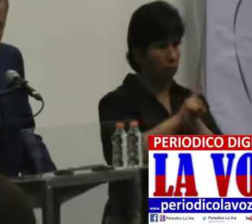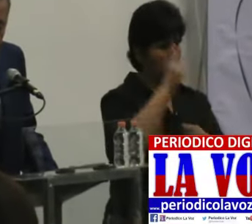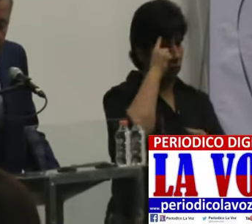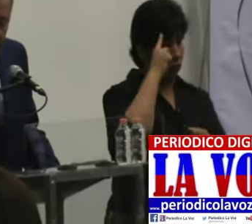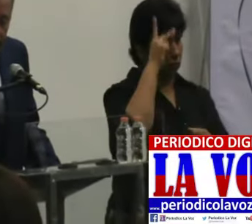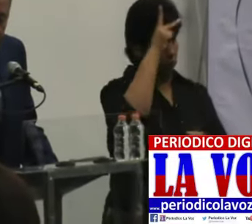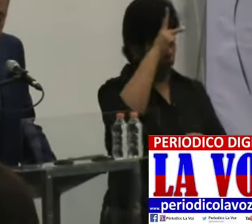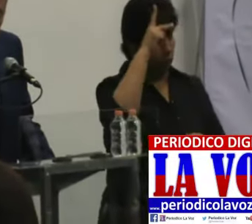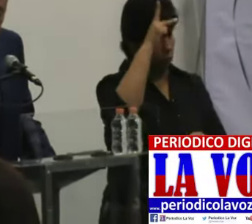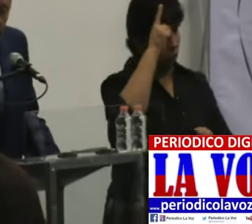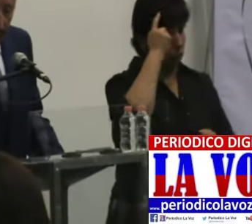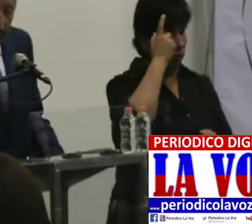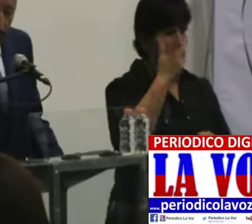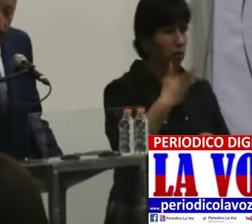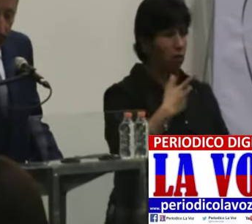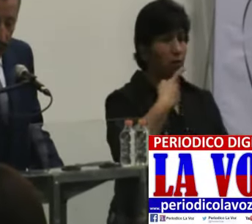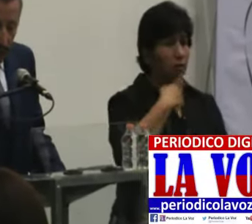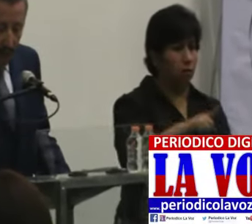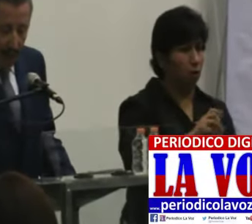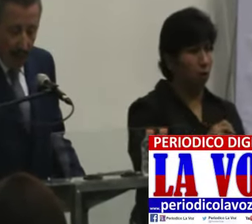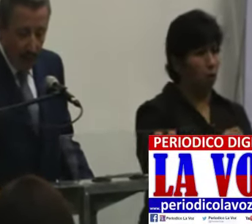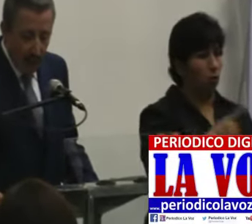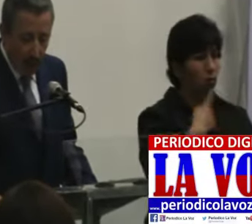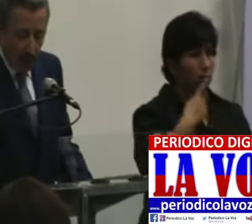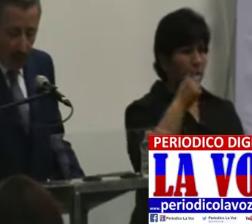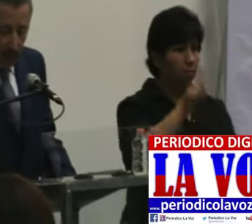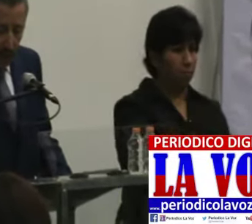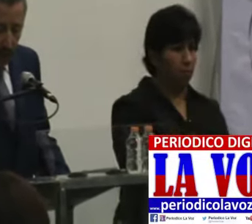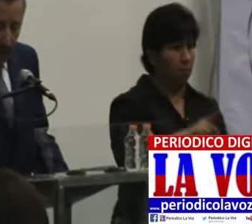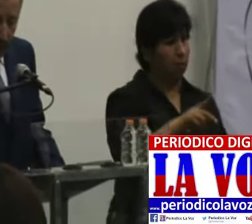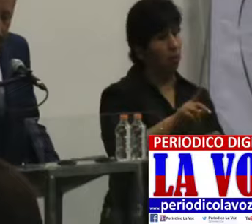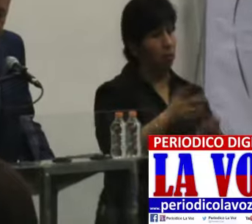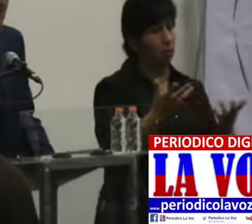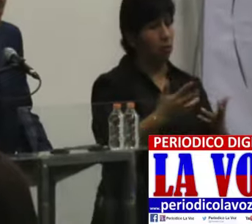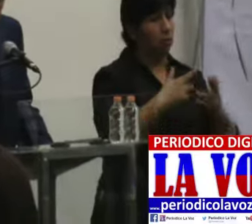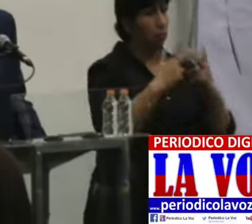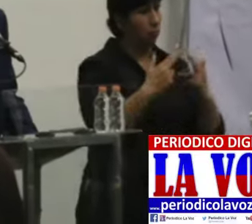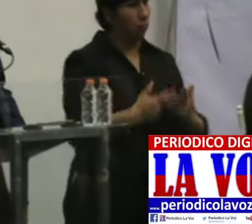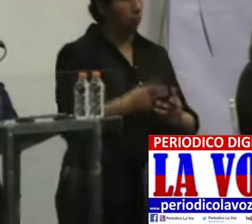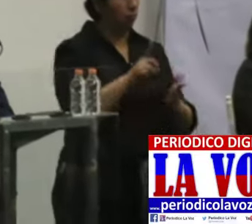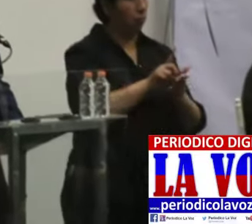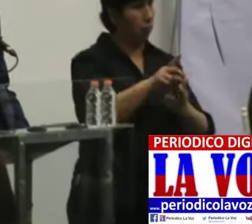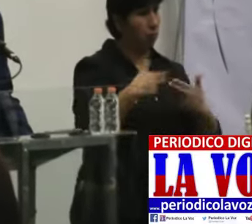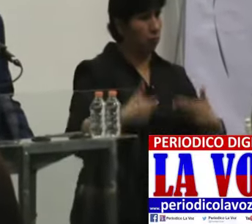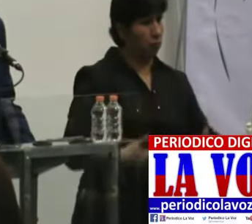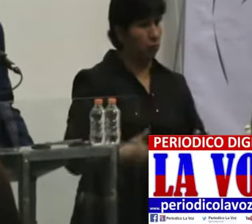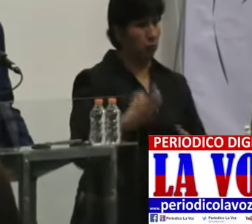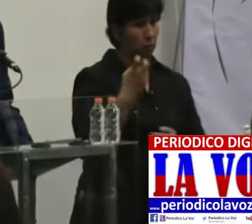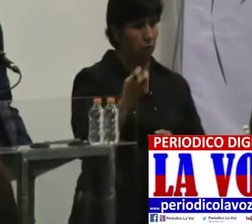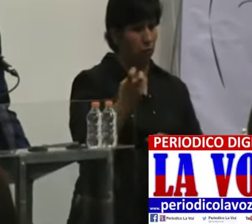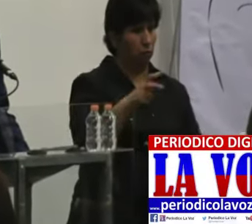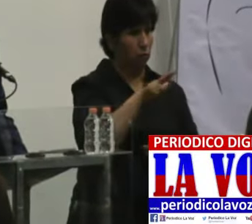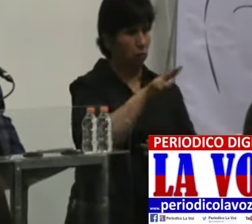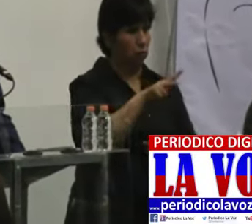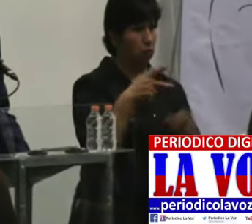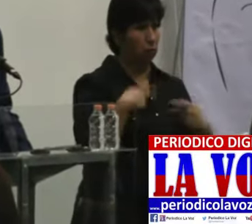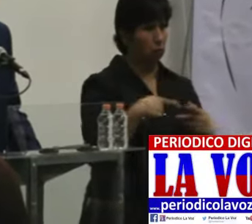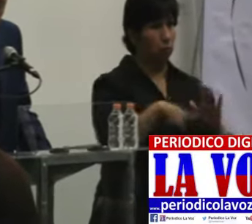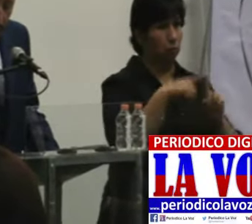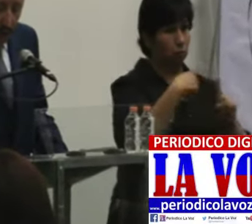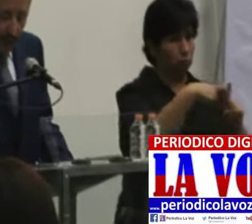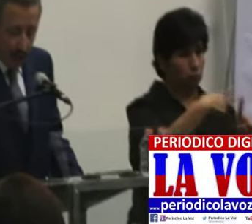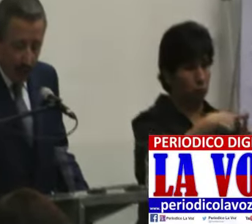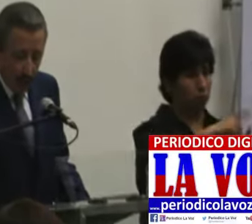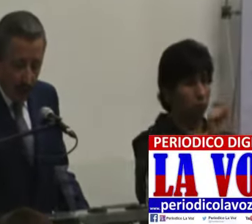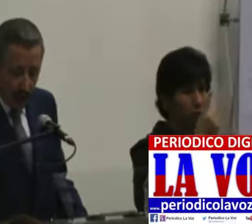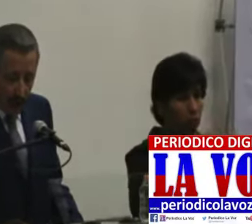las personas que presentaron alguna queja o denuncia de hechos violatorios de derechos humanos. De ellos, 18 fueron positivos y